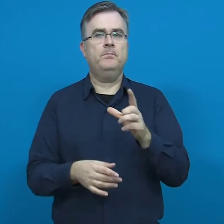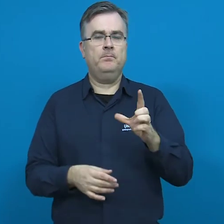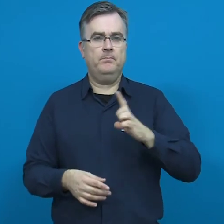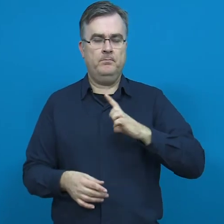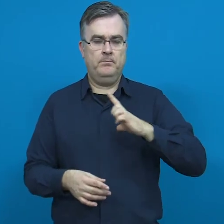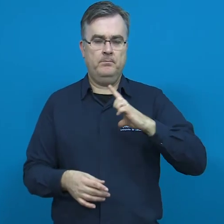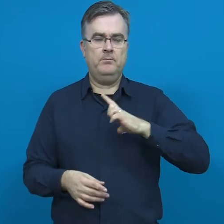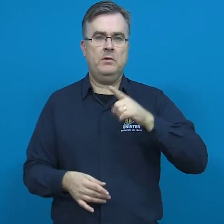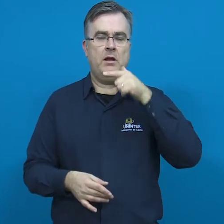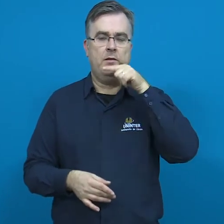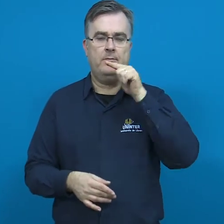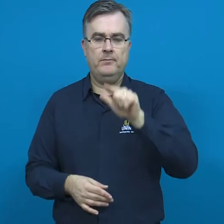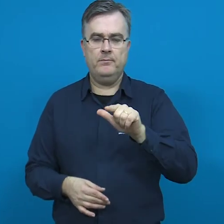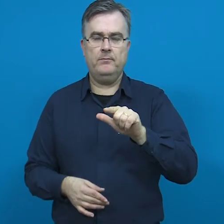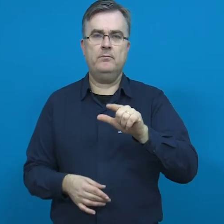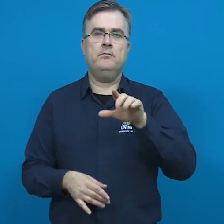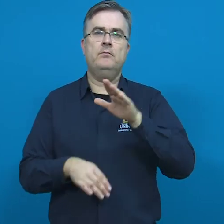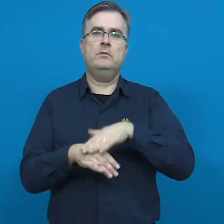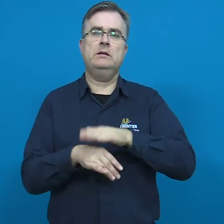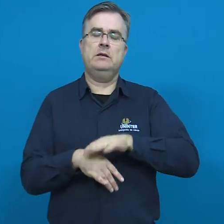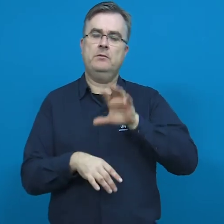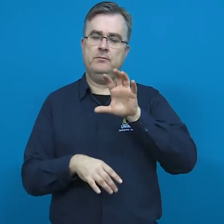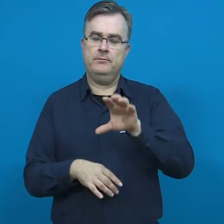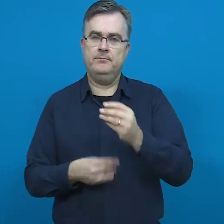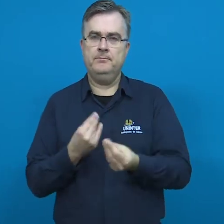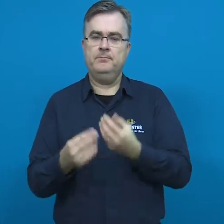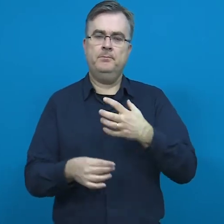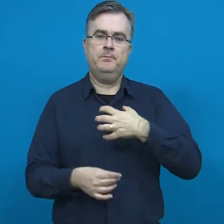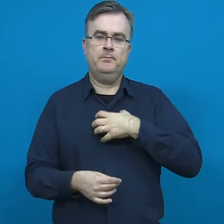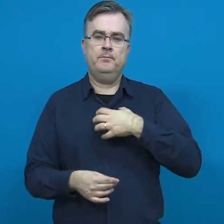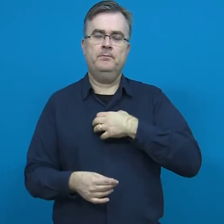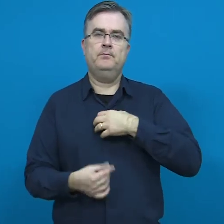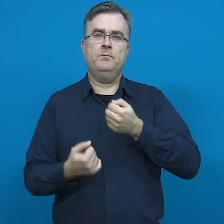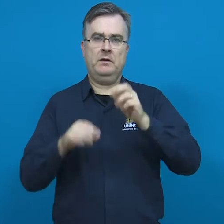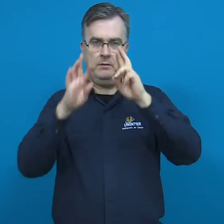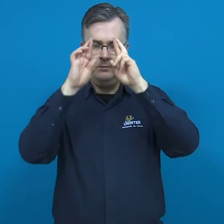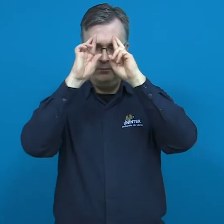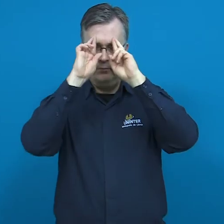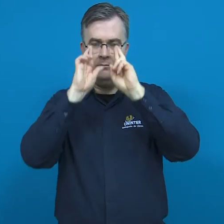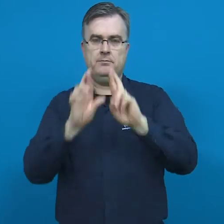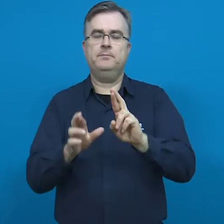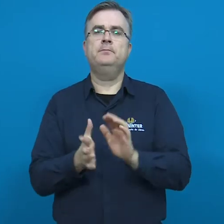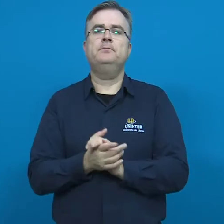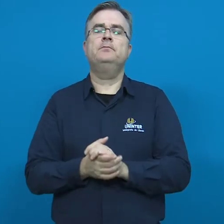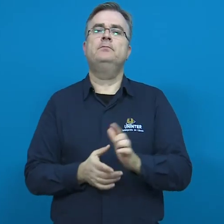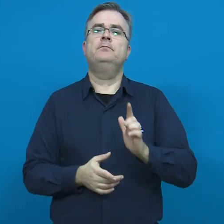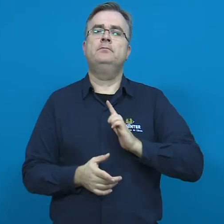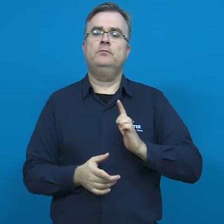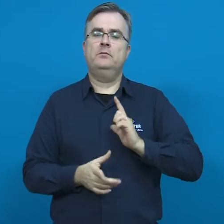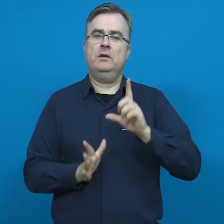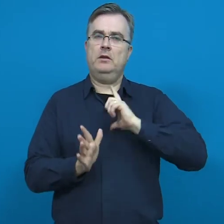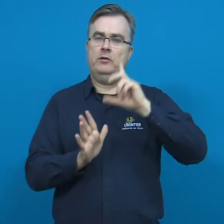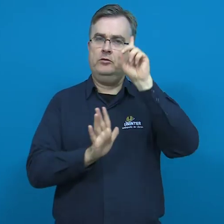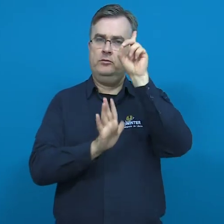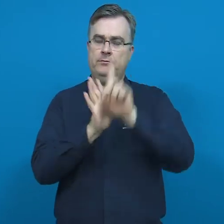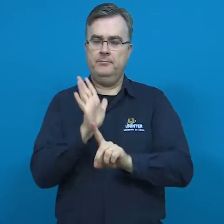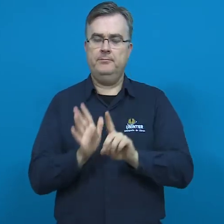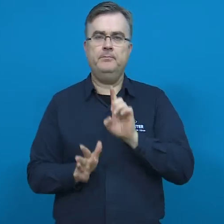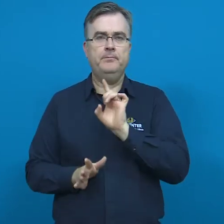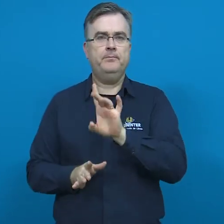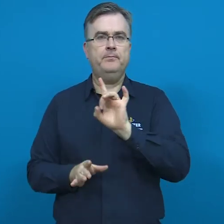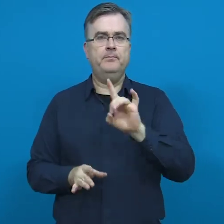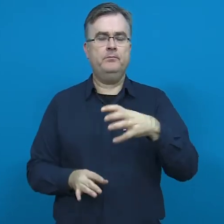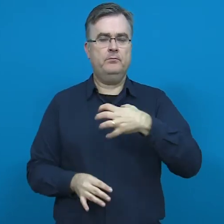formada. Então, que eles têm uma língua, que eles são assim, que tem que respeitar, que tem os seus